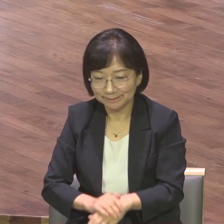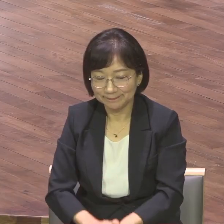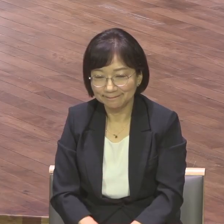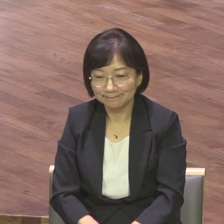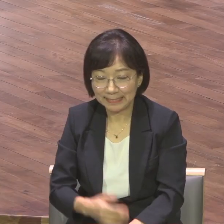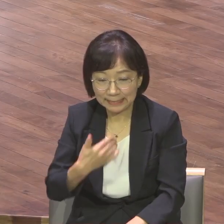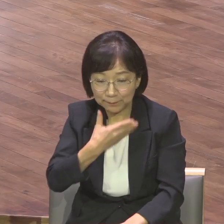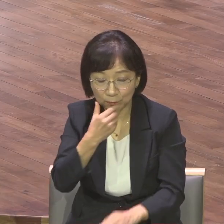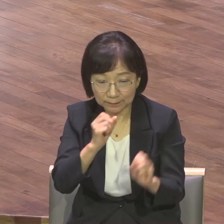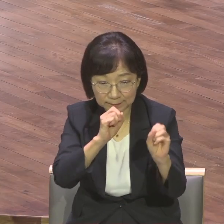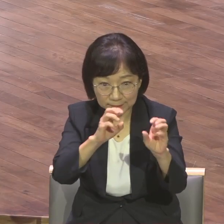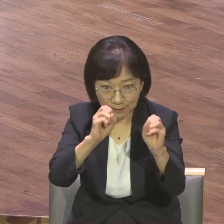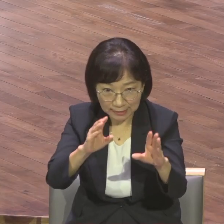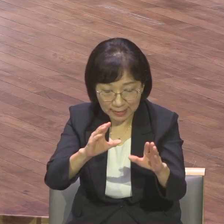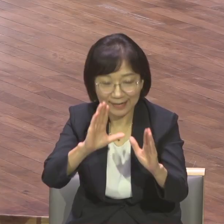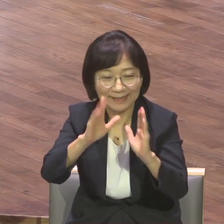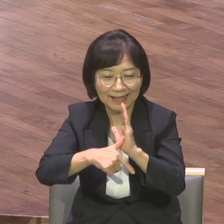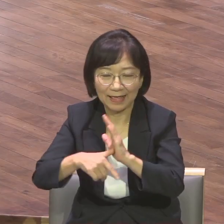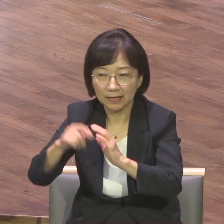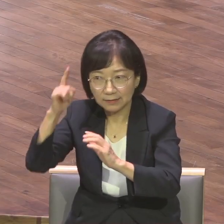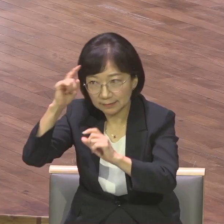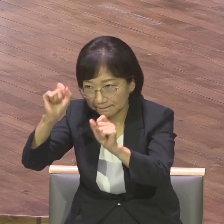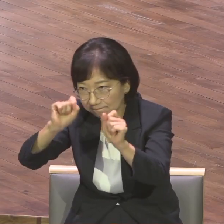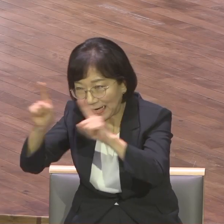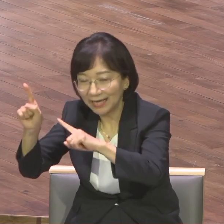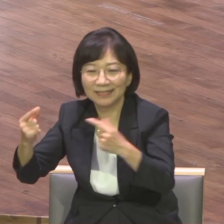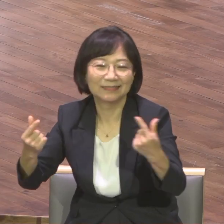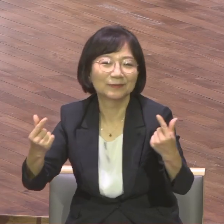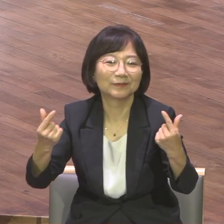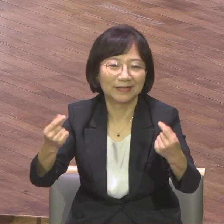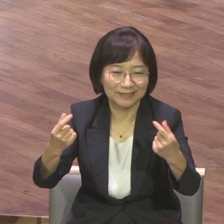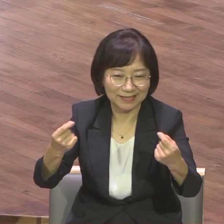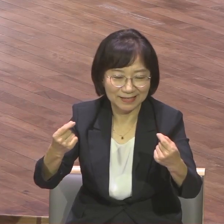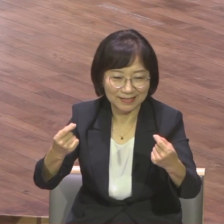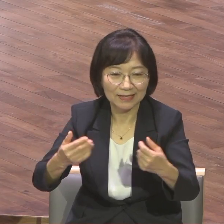겁니다. 깨어있는 삶. 교회가 여러분의 깨어있는 삶을